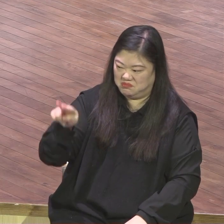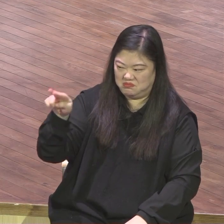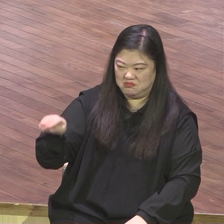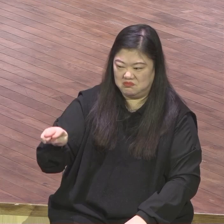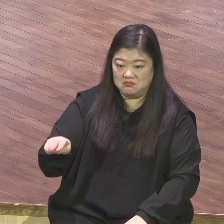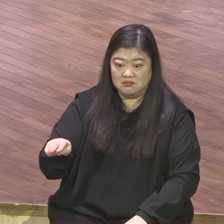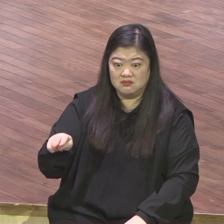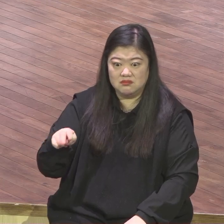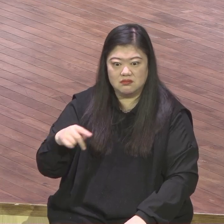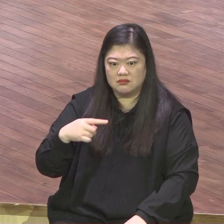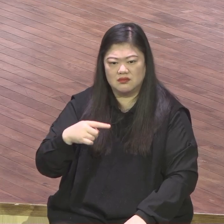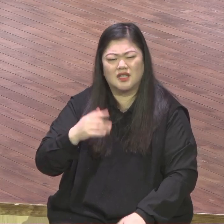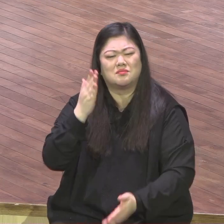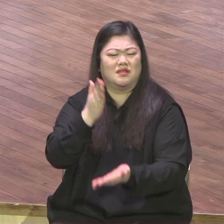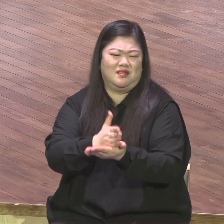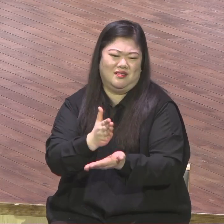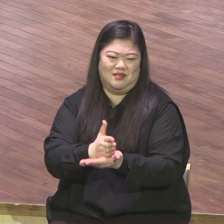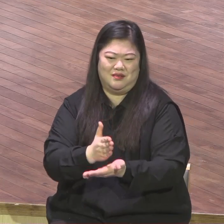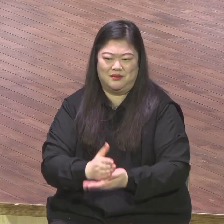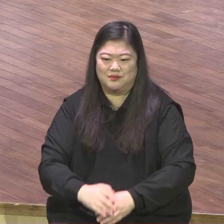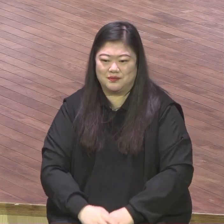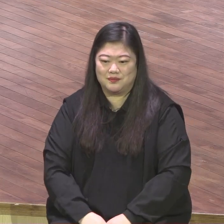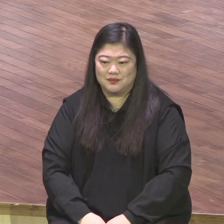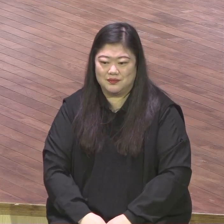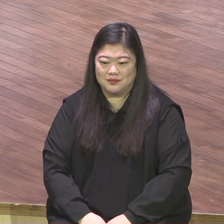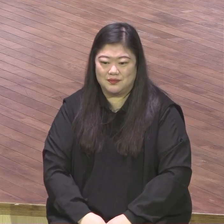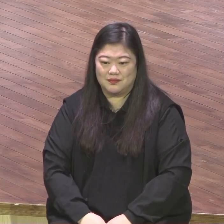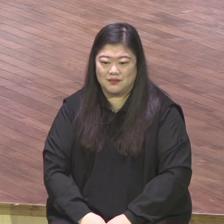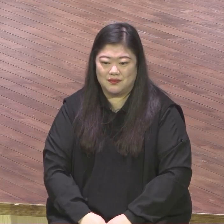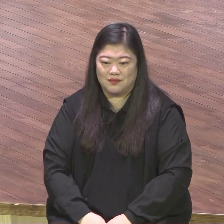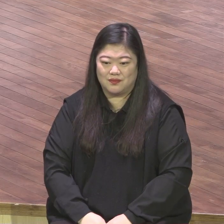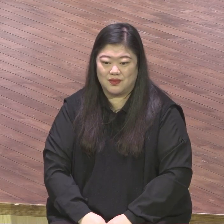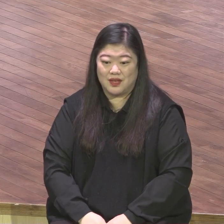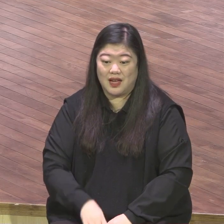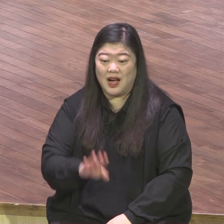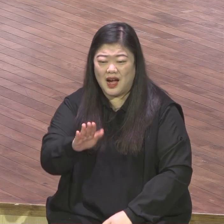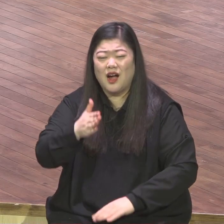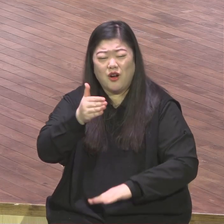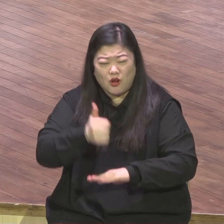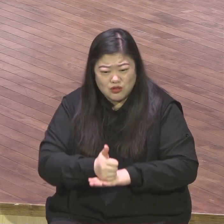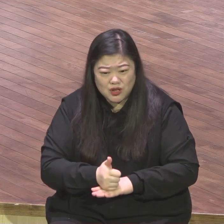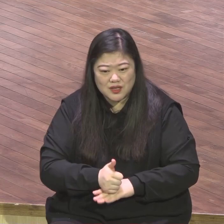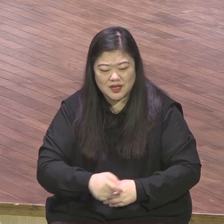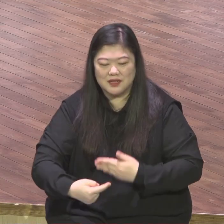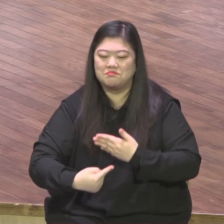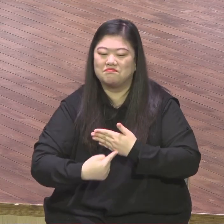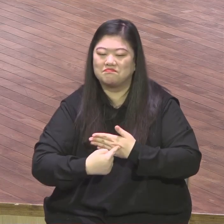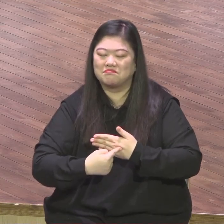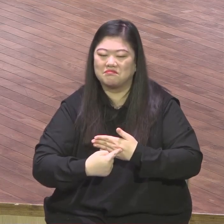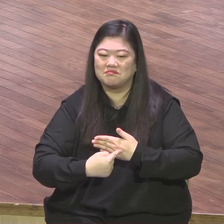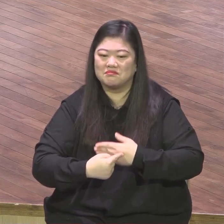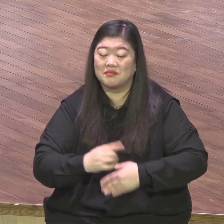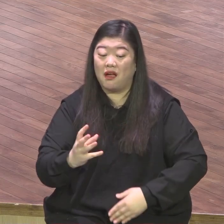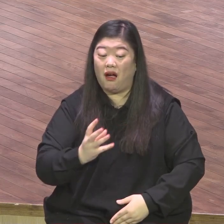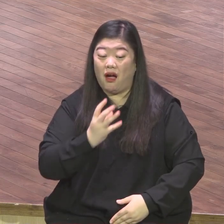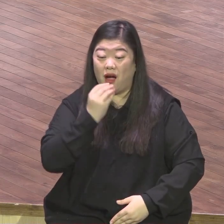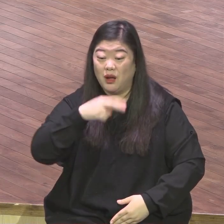나가면 하나님도 알아서 하신다고. 아멘. 가짜는 나중에 다 드러날 것이고 진짜만 스님 밖에 될 것이고 다 드러납니다.